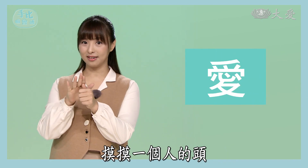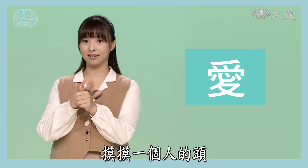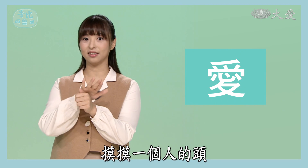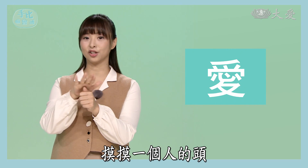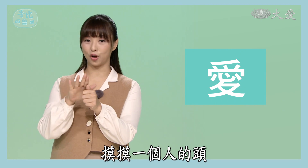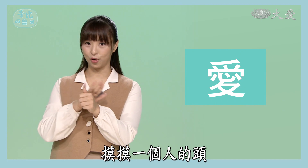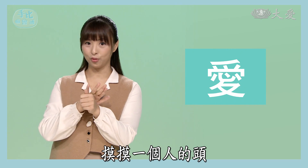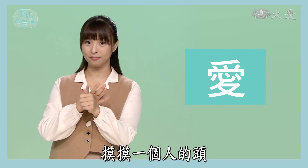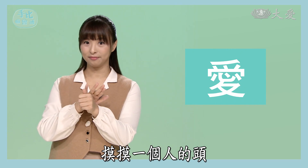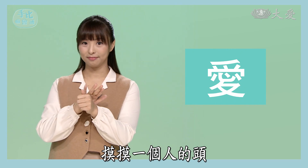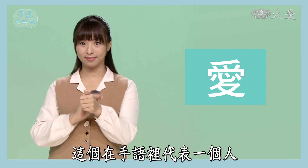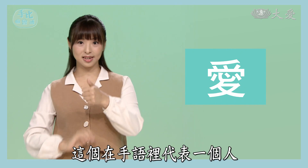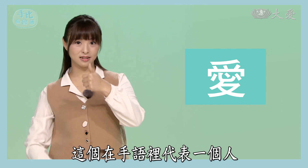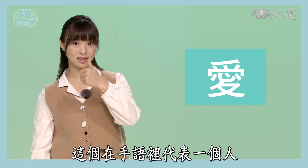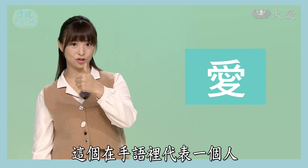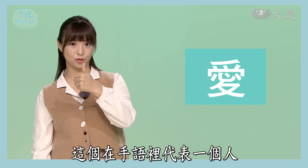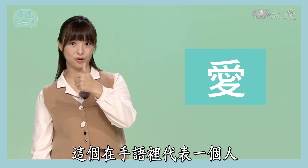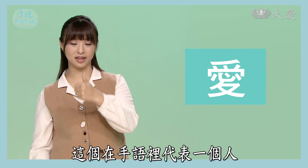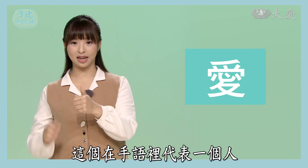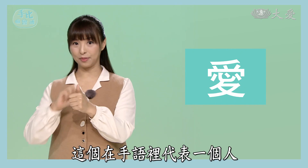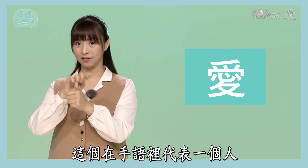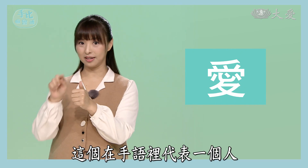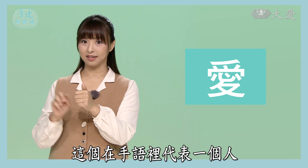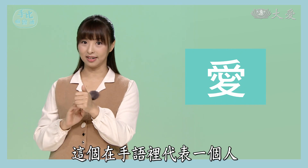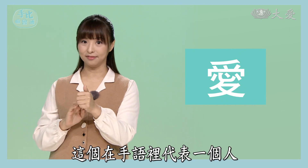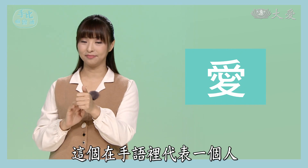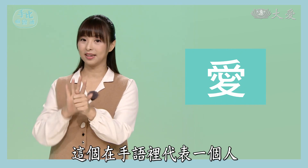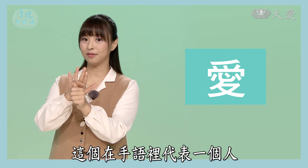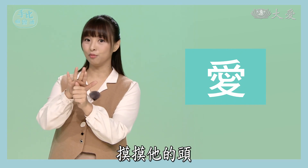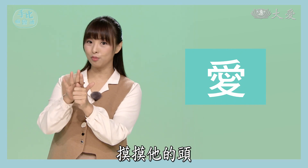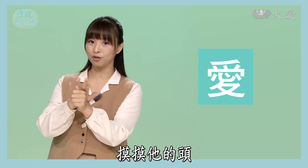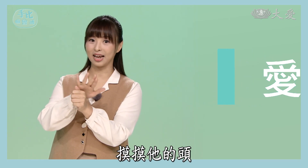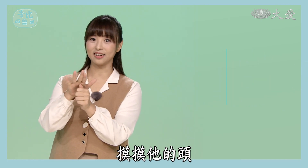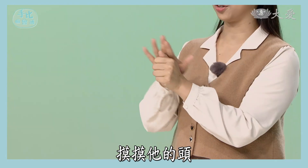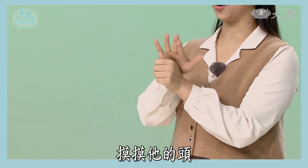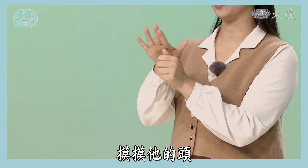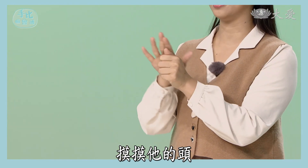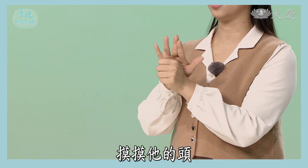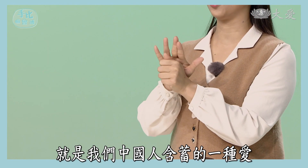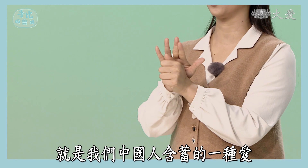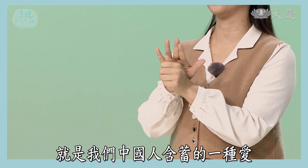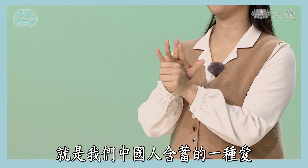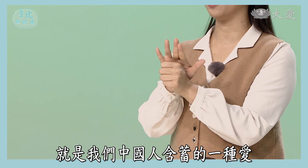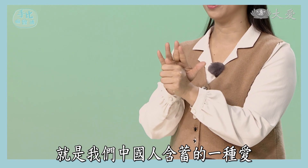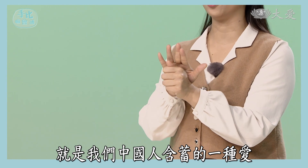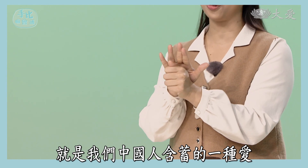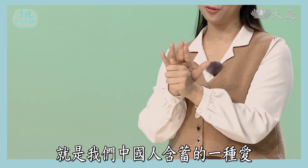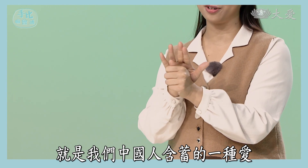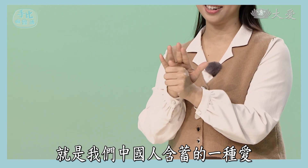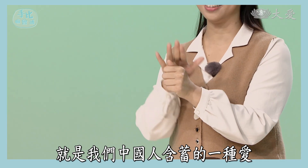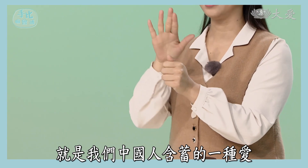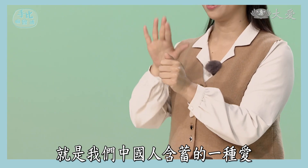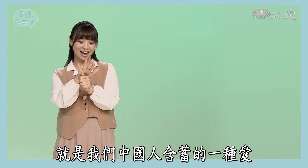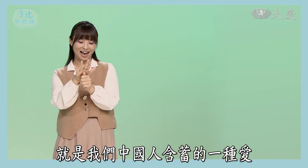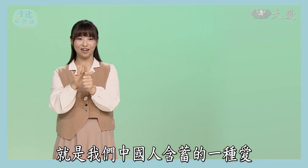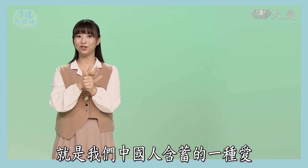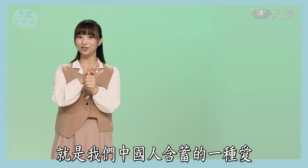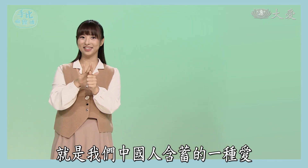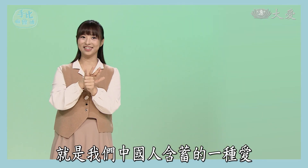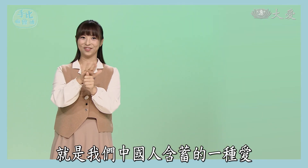人的头，这个在手语里代表一个人，摸摸他的头呢，就是我们中国人含蓄的一种